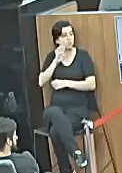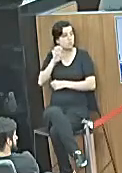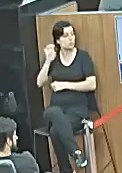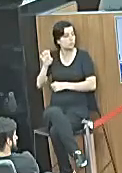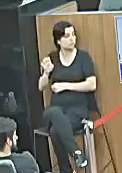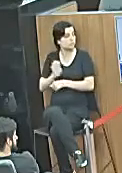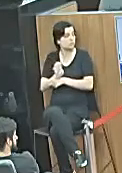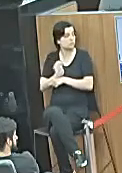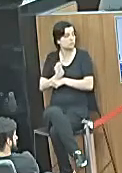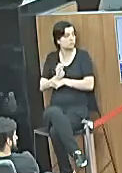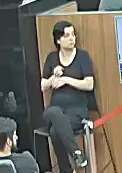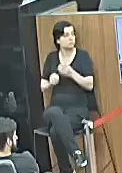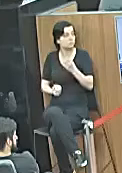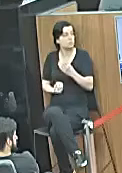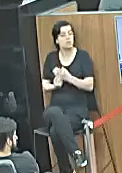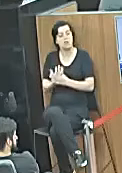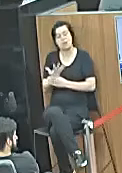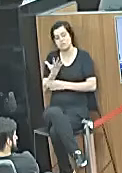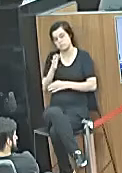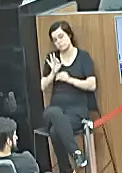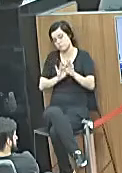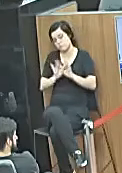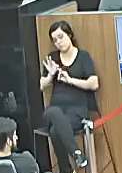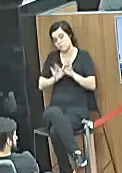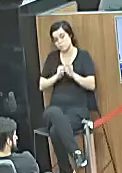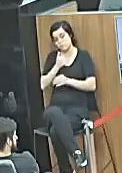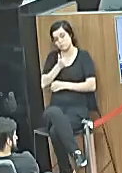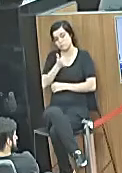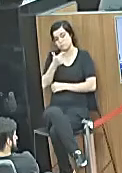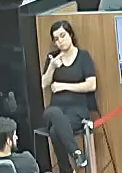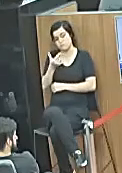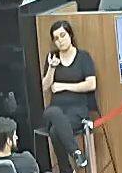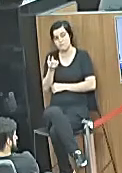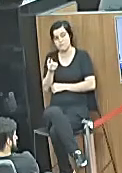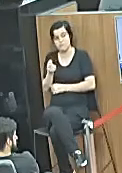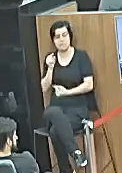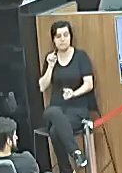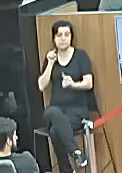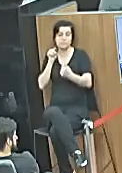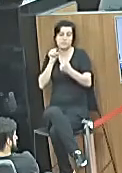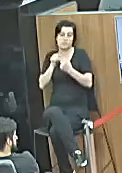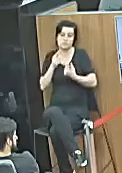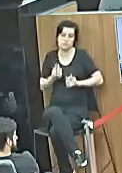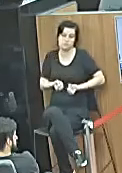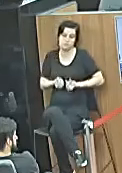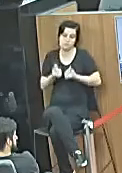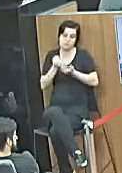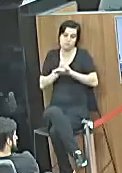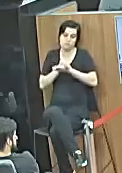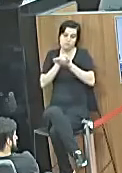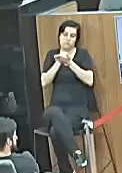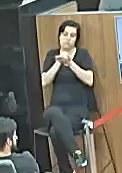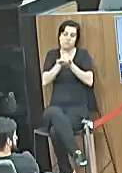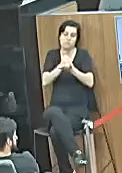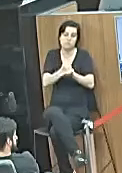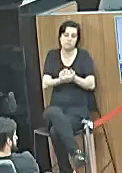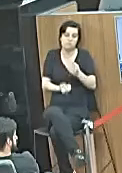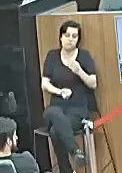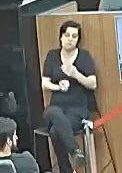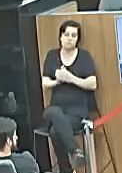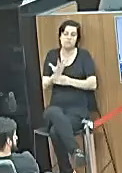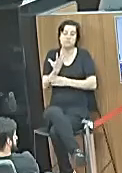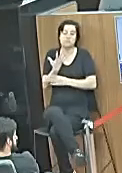da ação no âmbito do programa 120 destinada a financiar unidades de geração